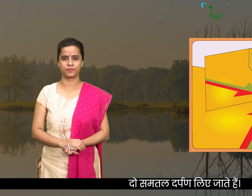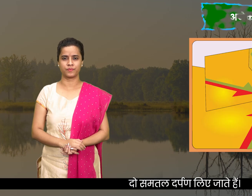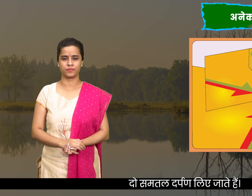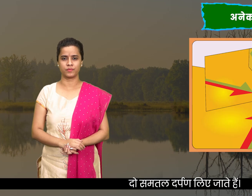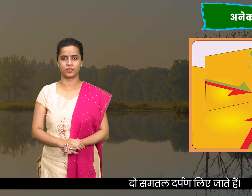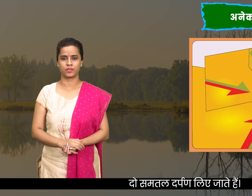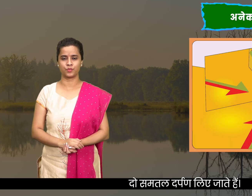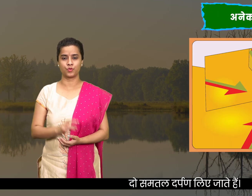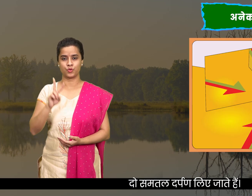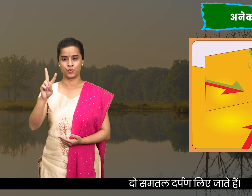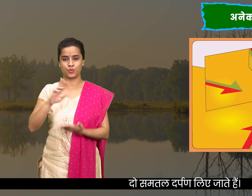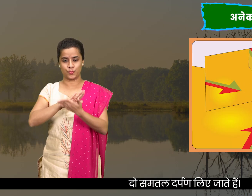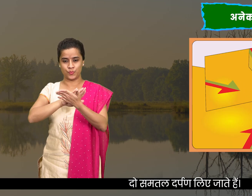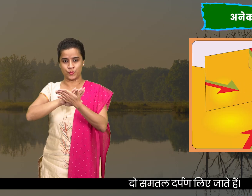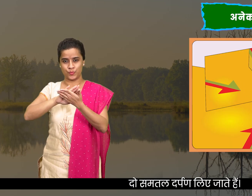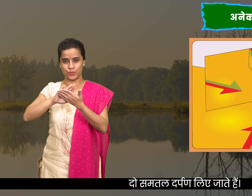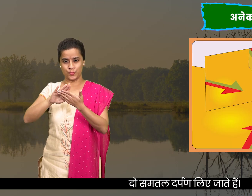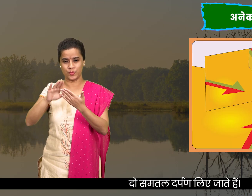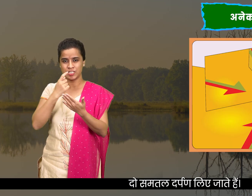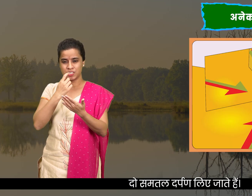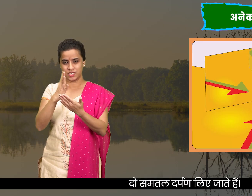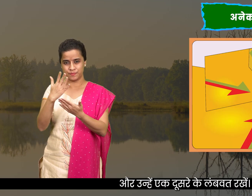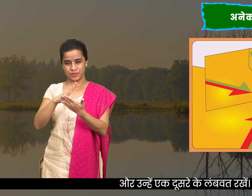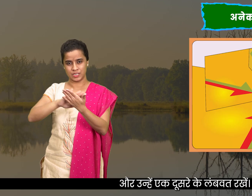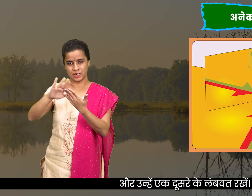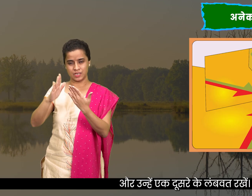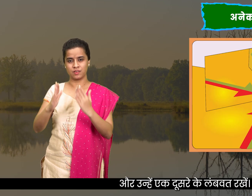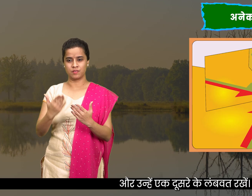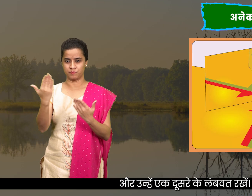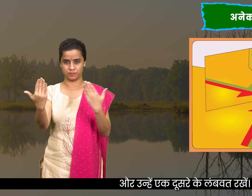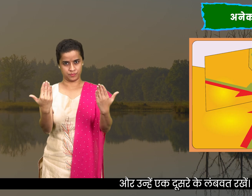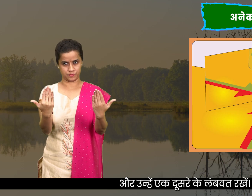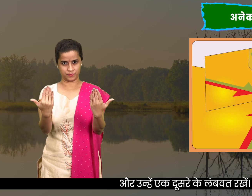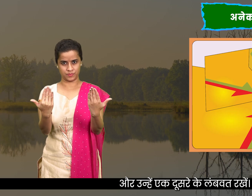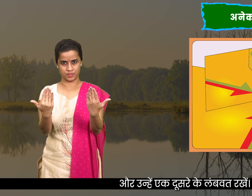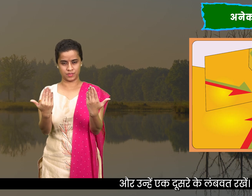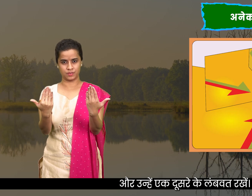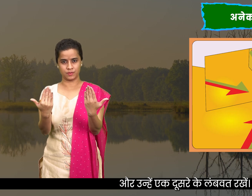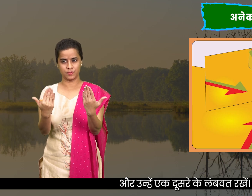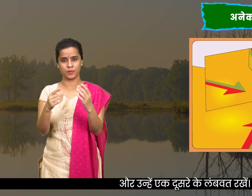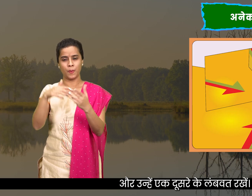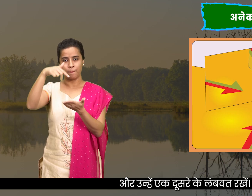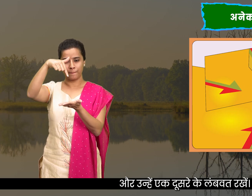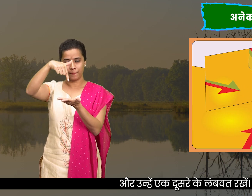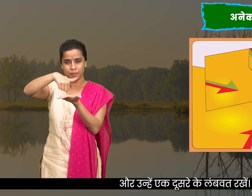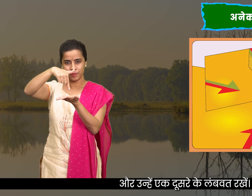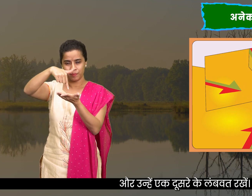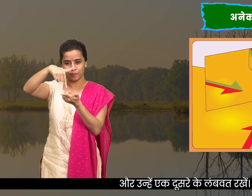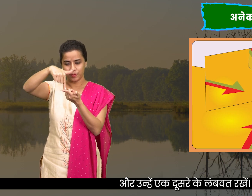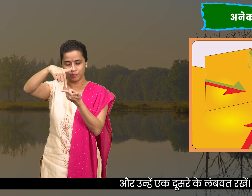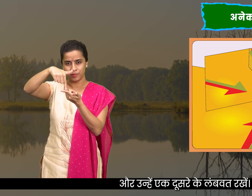दो समतल दर्पण लिए जाते हैं और उन्हें एक दूसरे के लंबवत रखें।